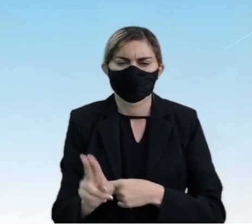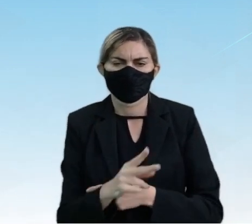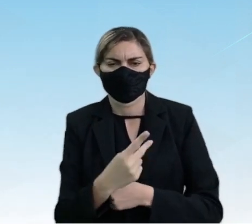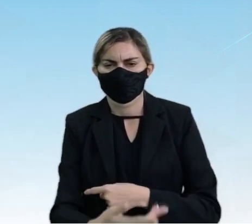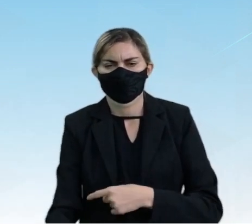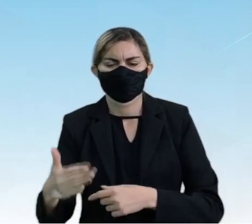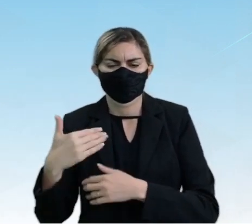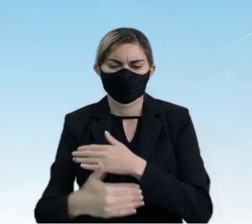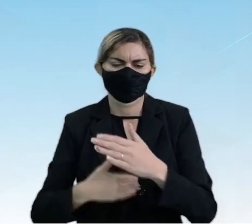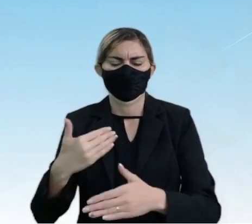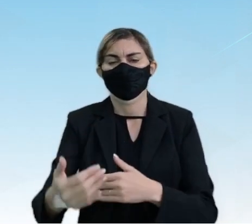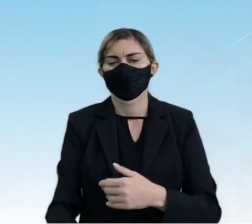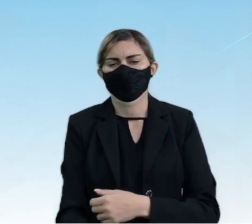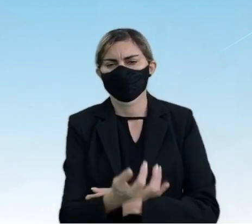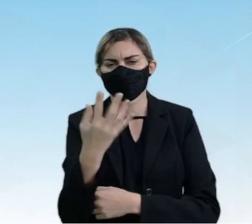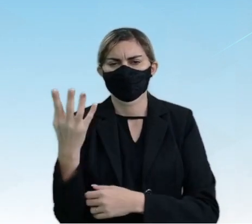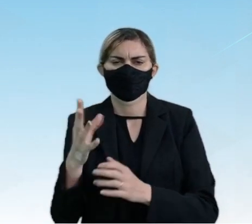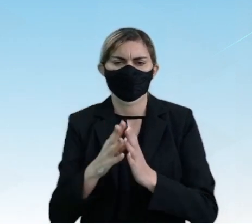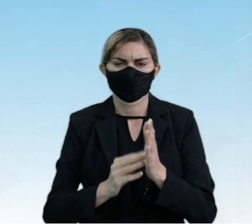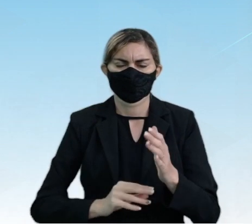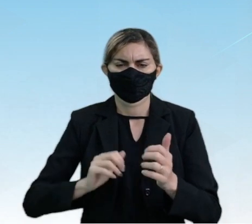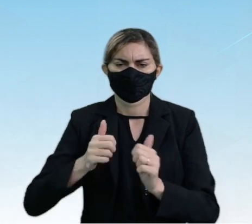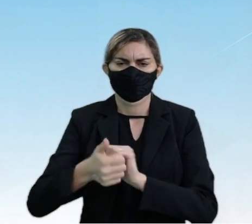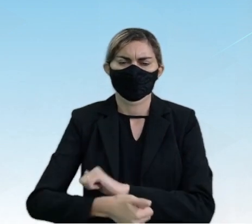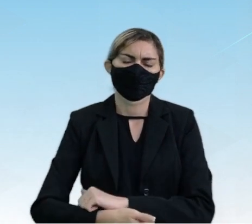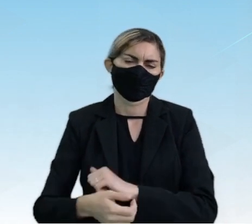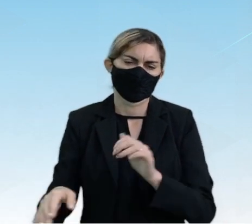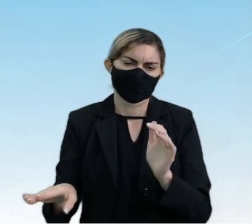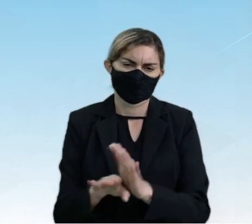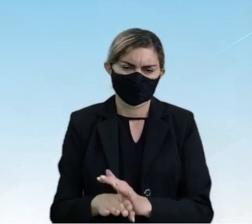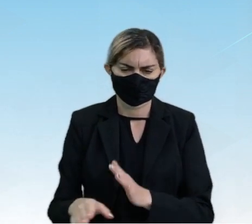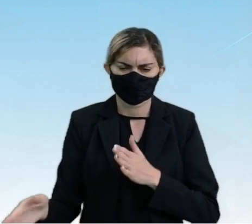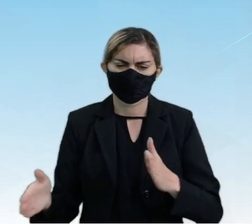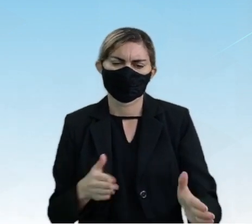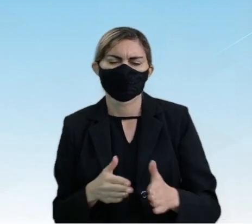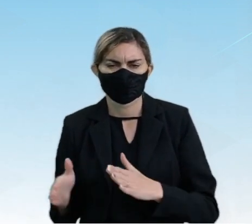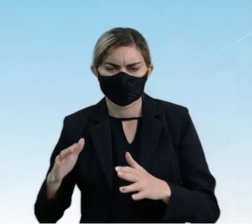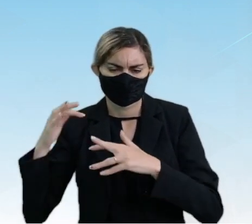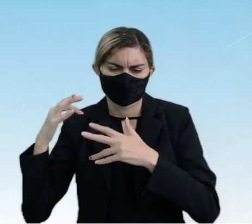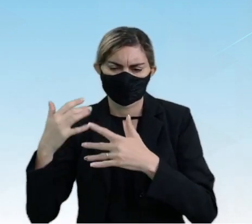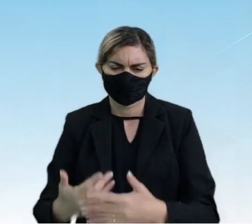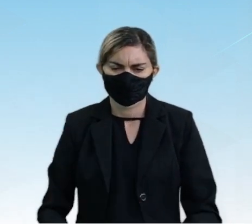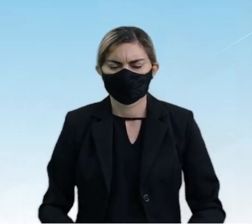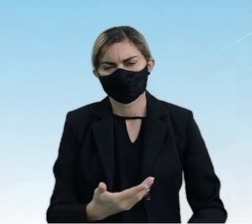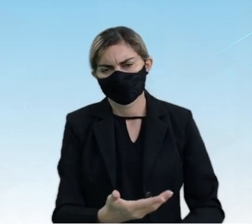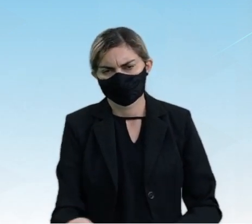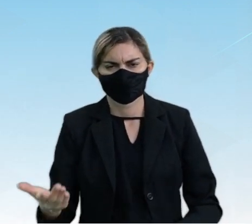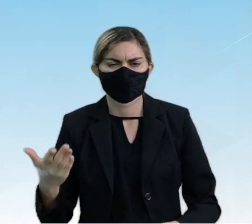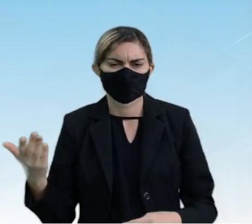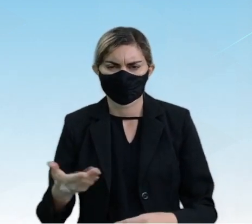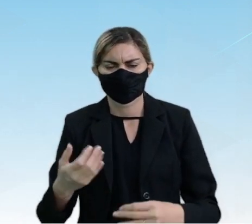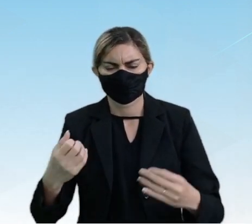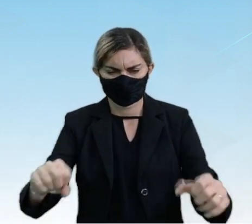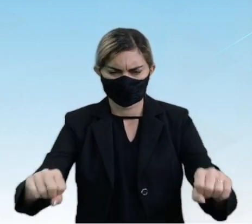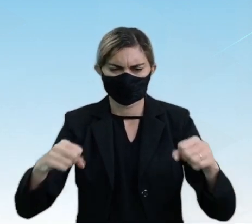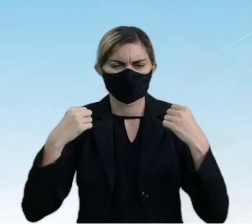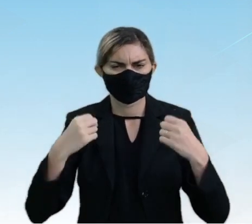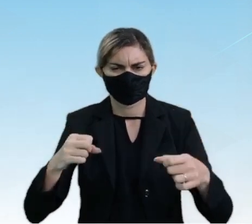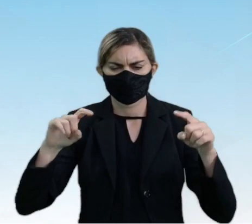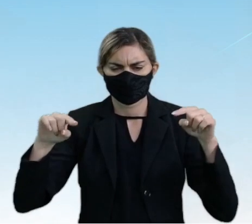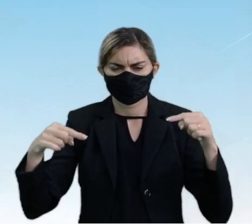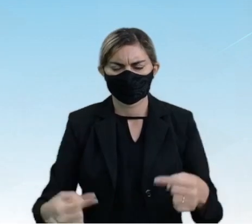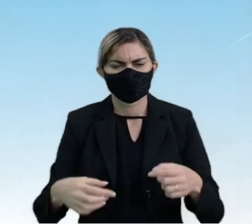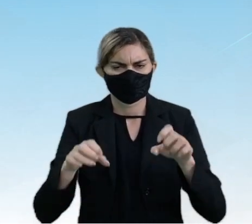foi desenvolvendo enquanto modalidade esportiva até chegar no período contemporâneo e ela se tornar o que ela é hoje, né? Uma ginástica de competição muito mais